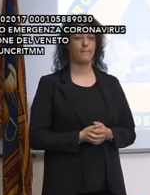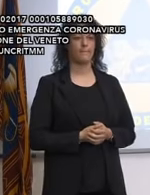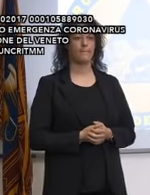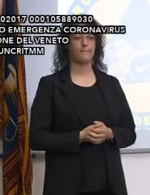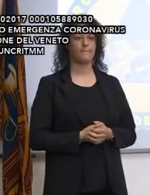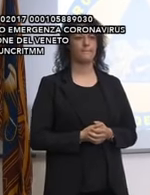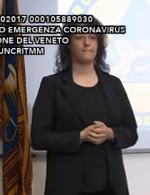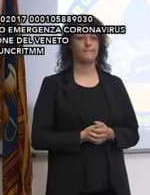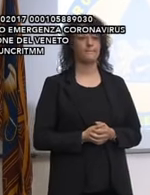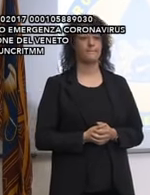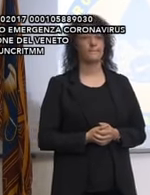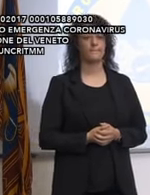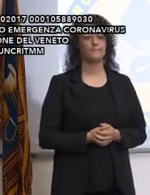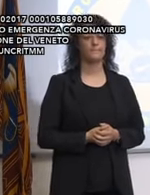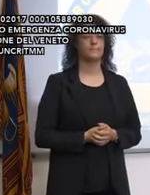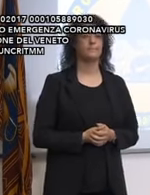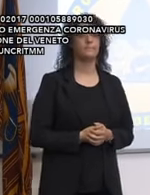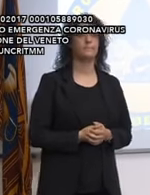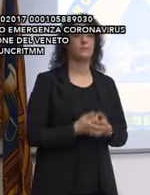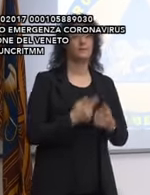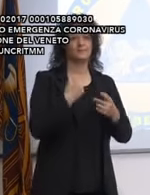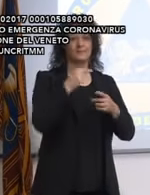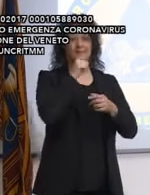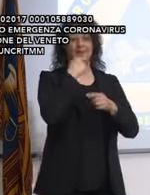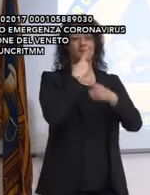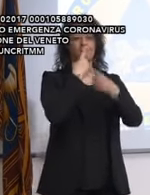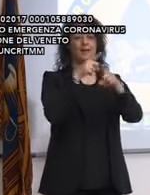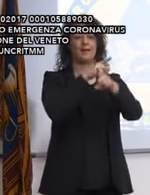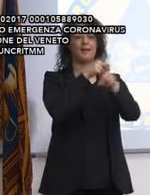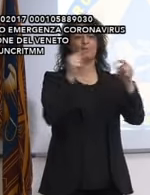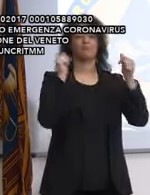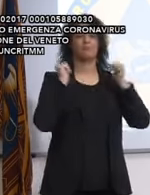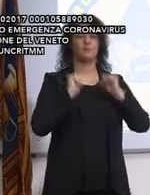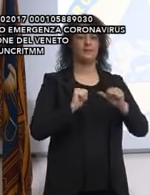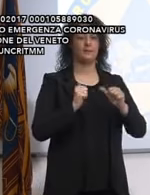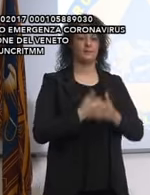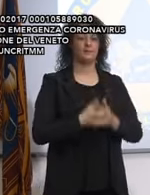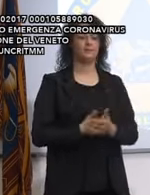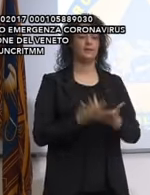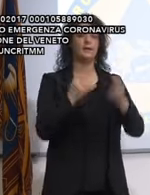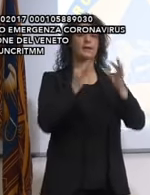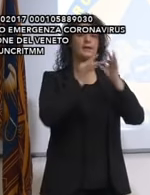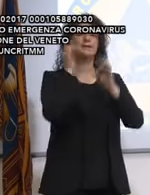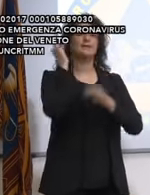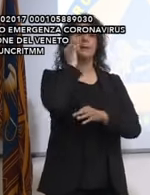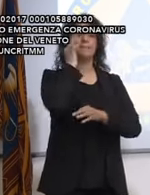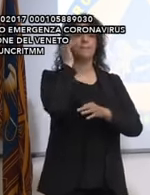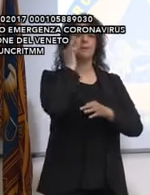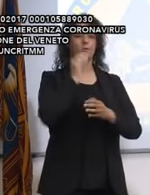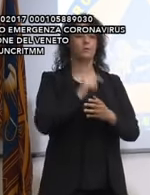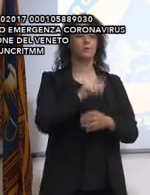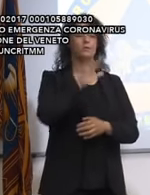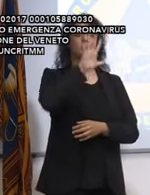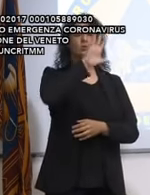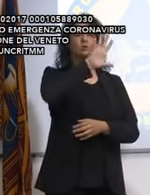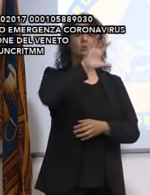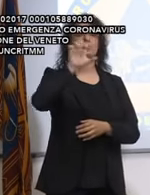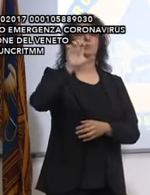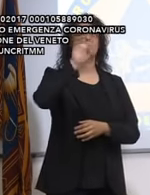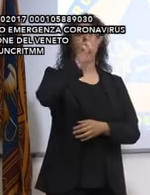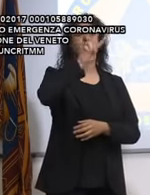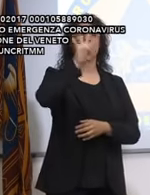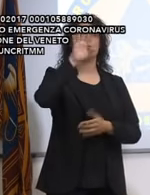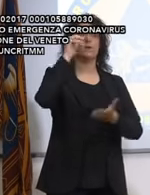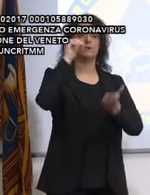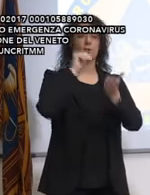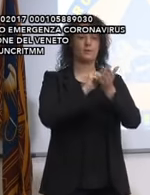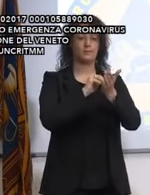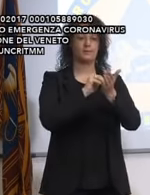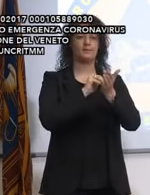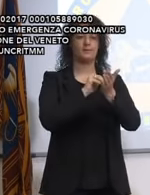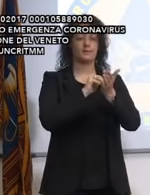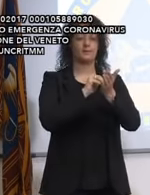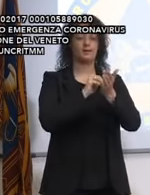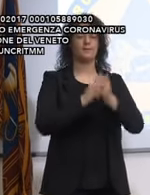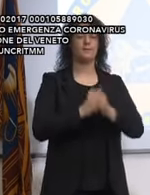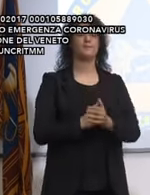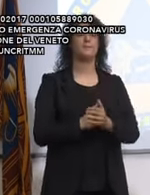per il vostro lavoro e anche da dare ai cittadini. I tamponi sono 524.000, sono 10.000